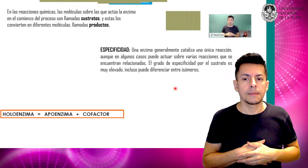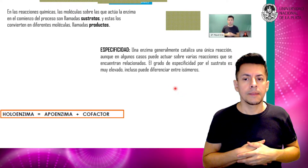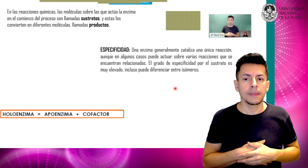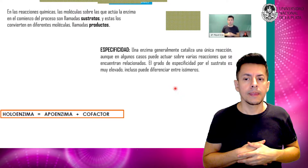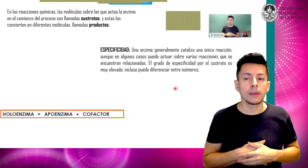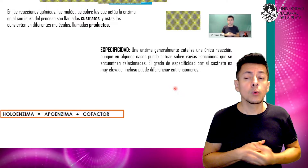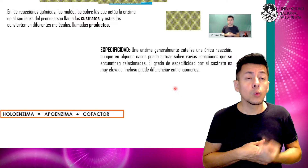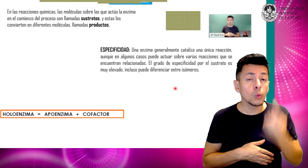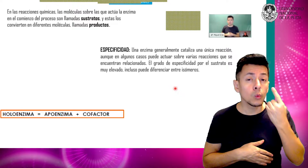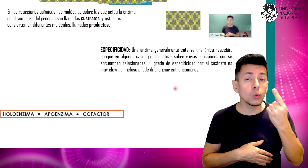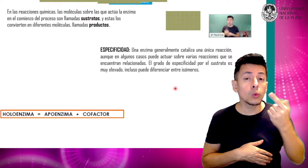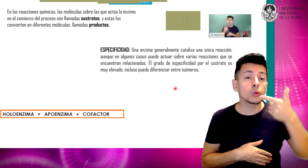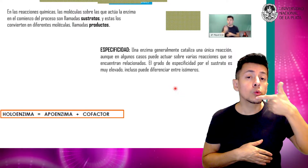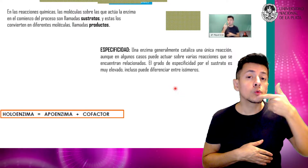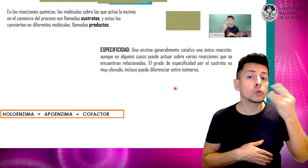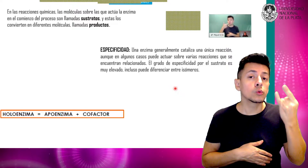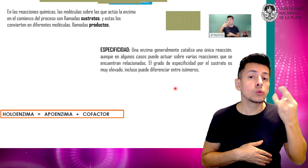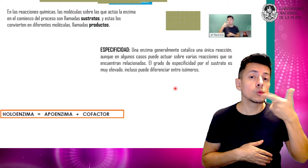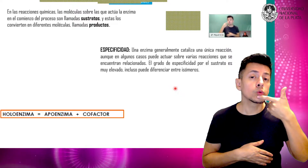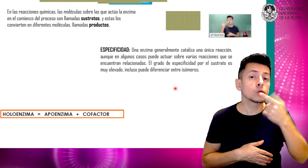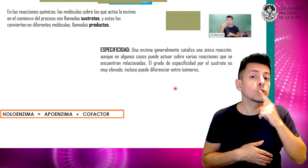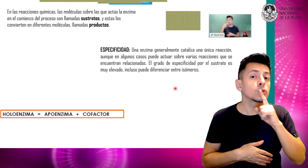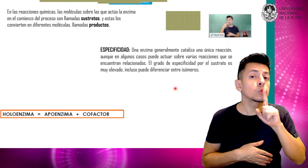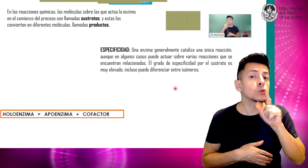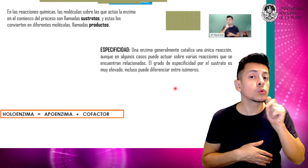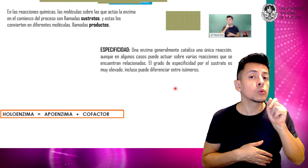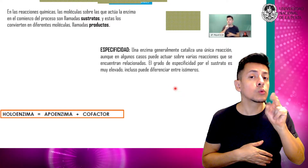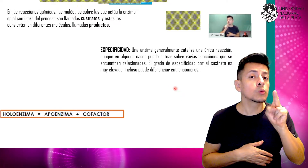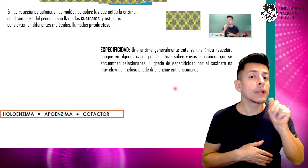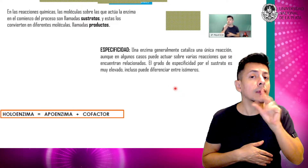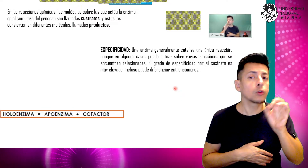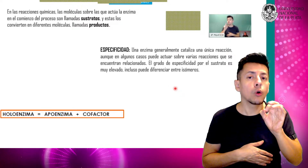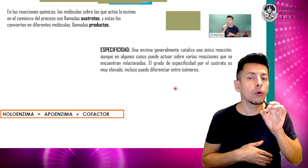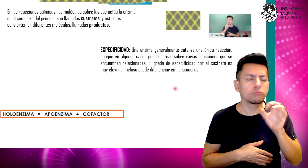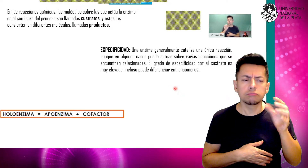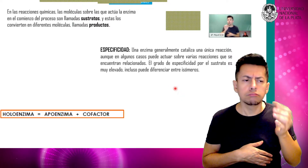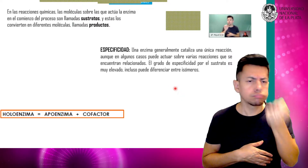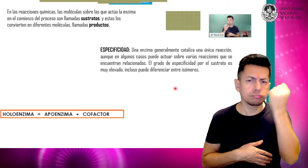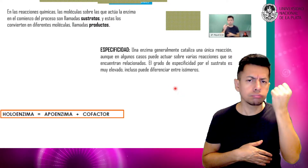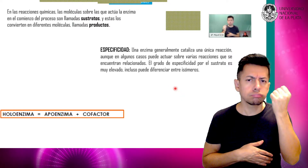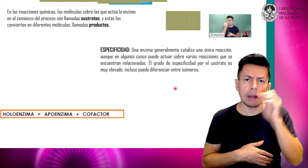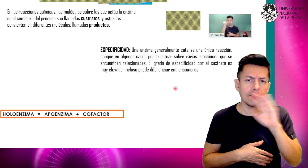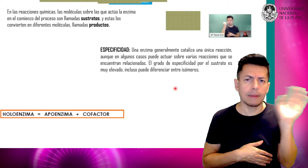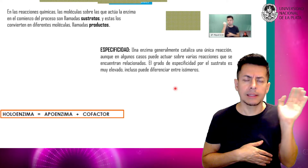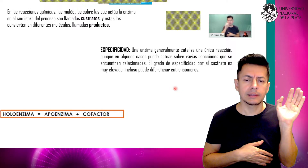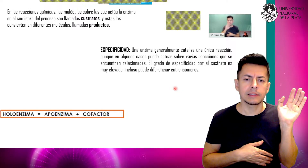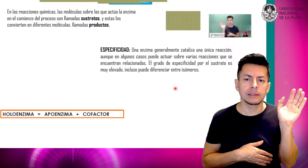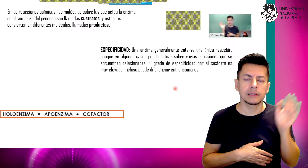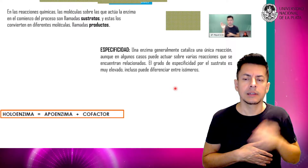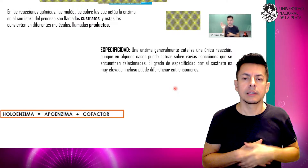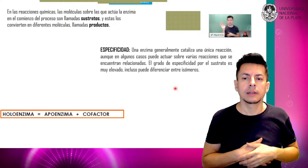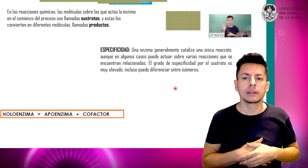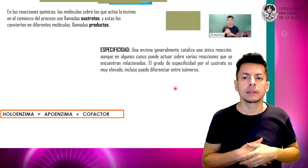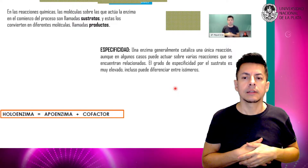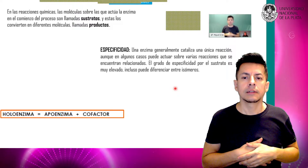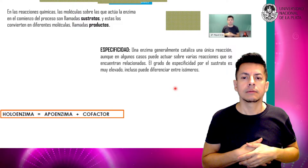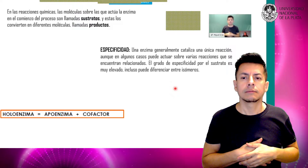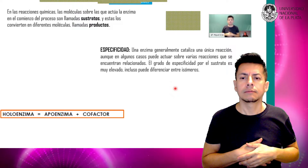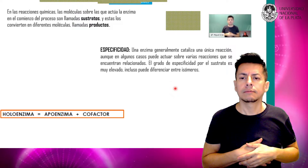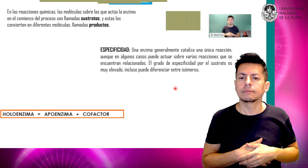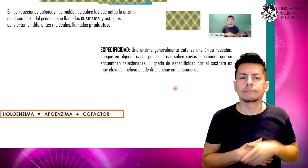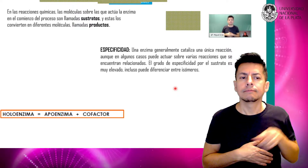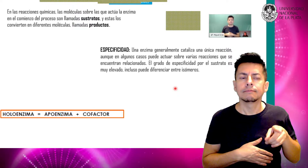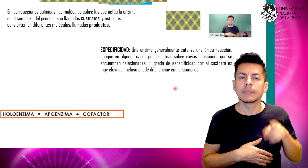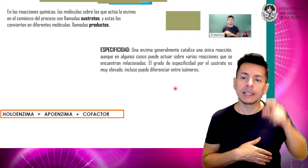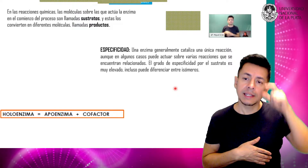con una forma particular y una identidad química particular. Son muy específicas. Eso significa, las enzimas